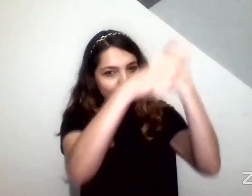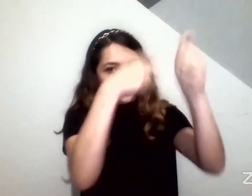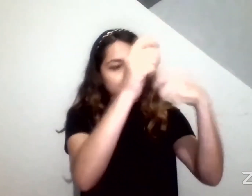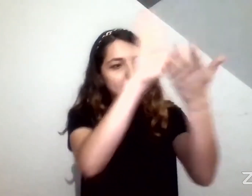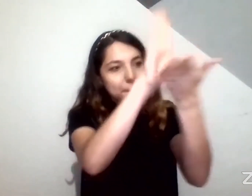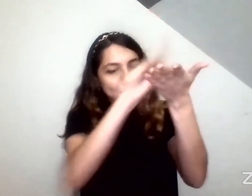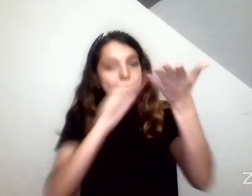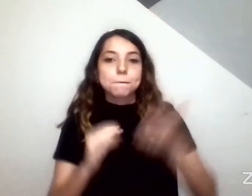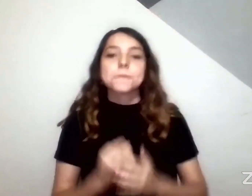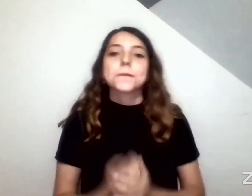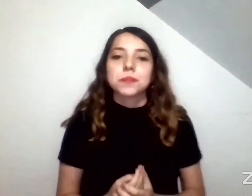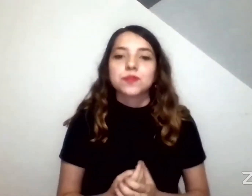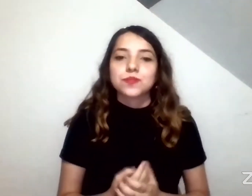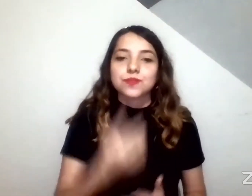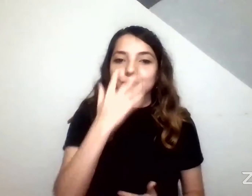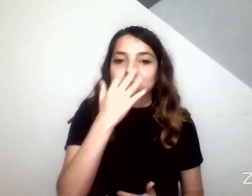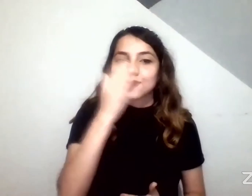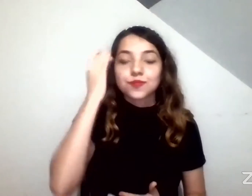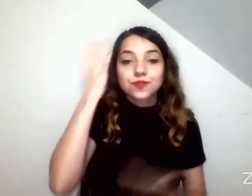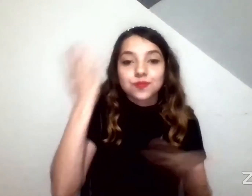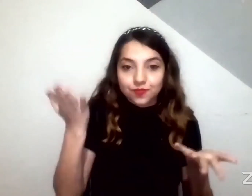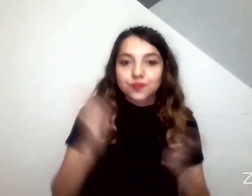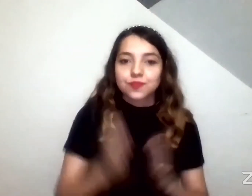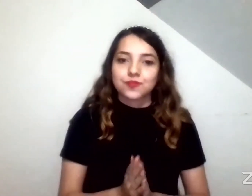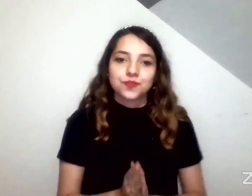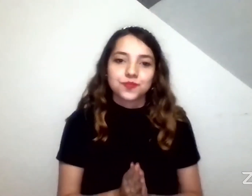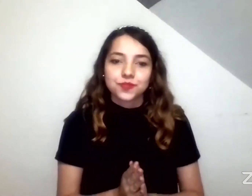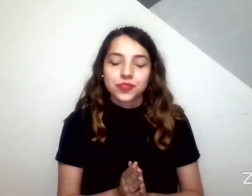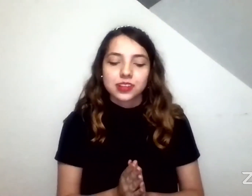YouTube, passando eles e copiando os sinais. Parecia fácil.